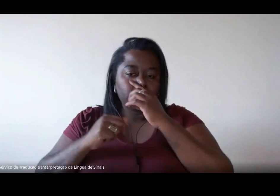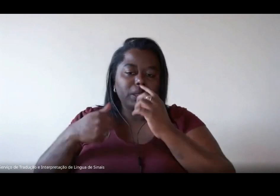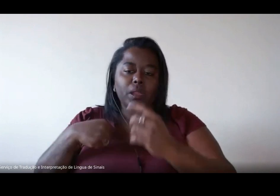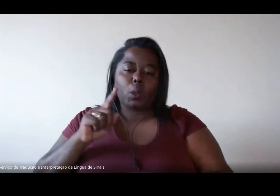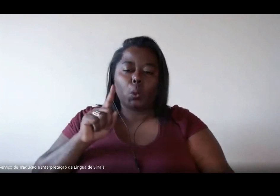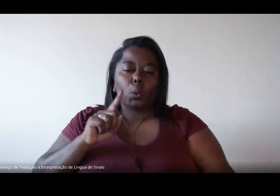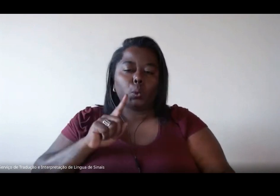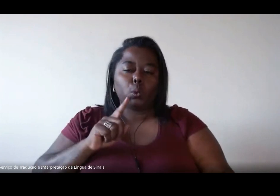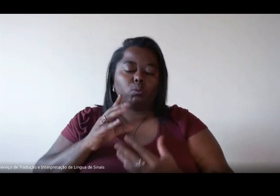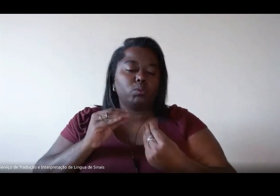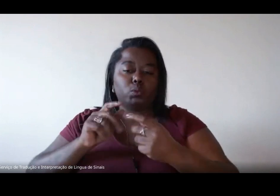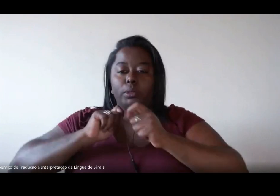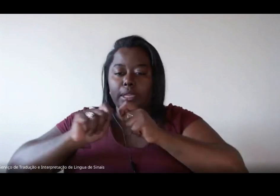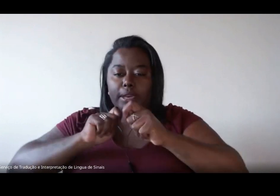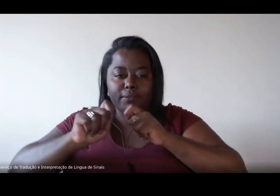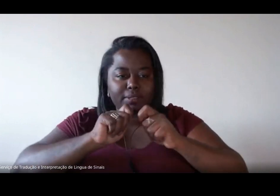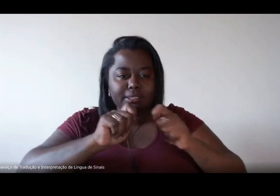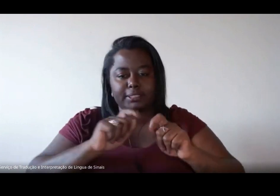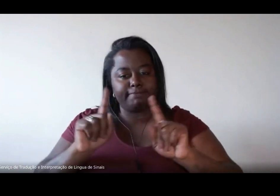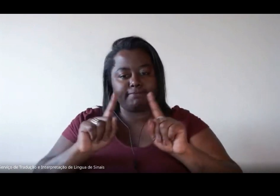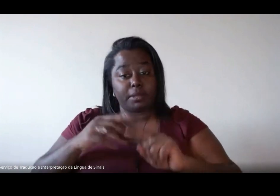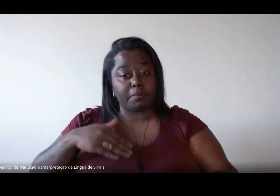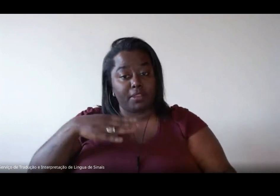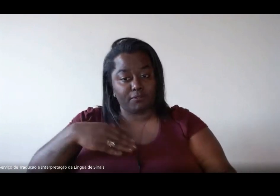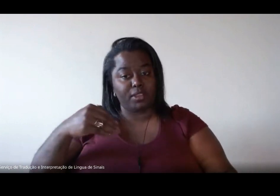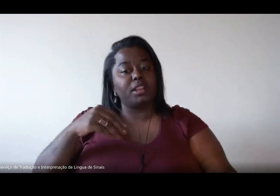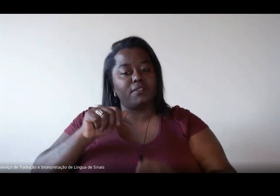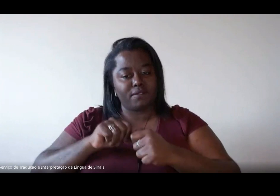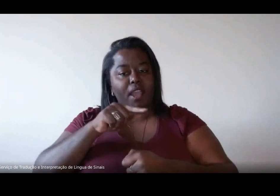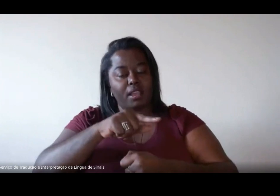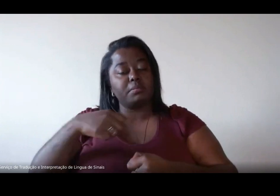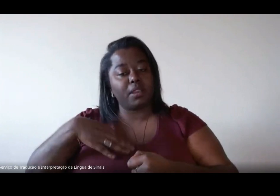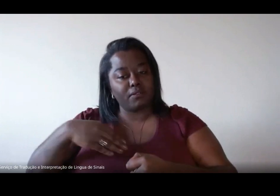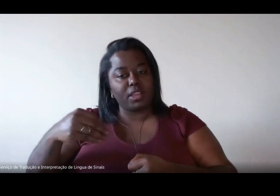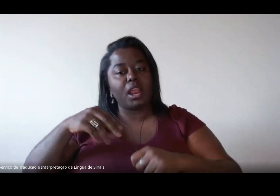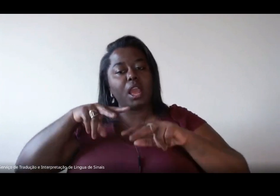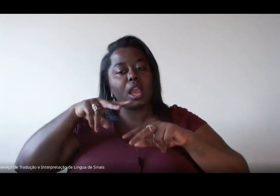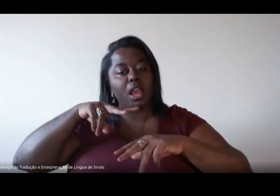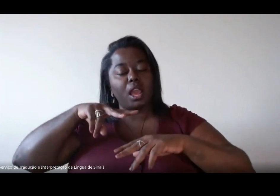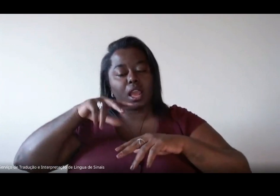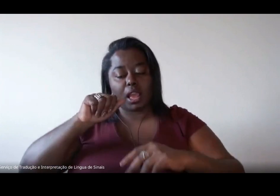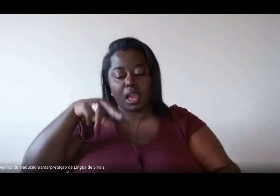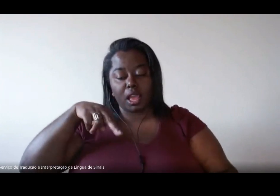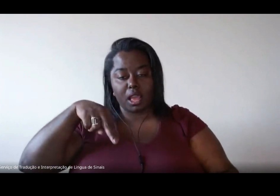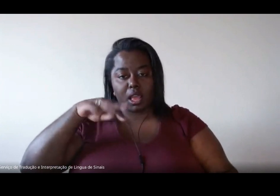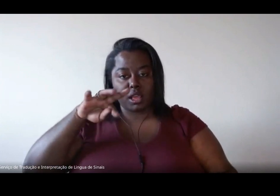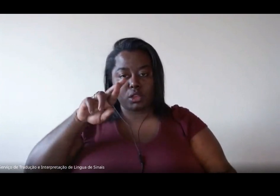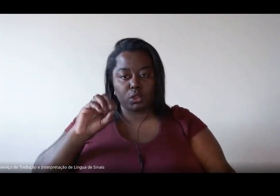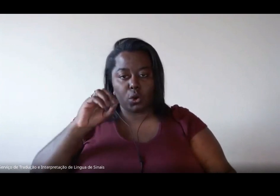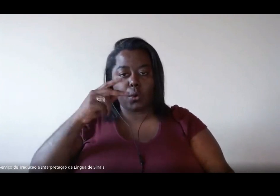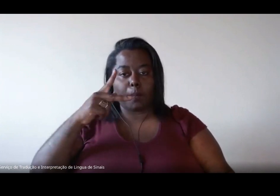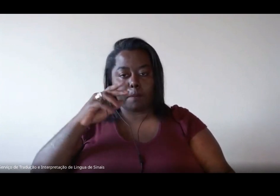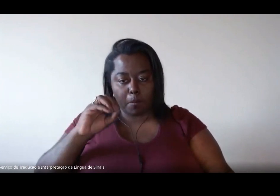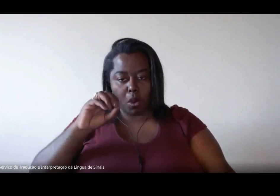eu não pratico muito entrevistas, não... A minha filha já faz isso, minha filha é antropóloga, ela vive entrevistando uns e